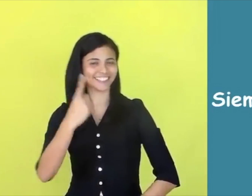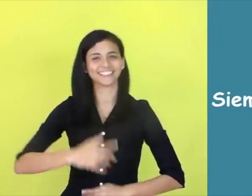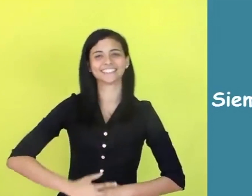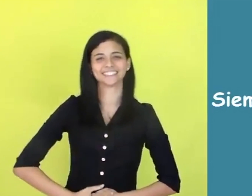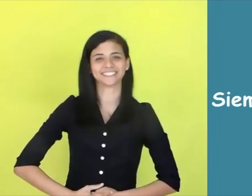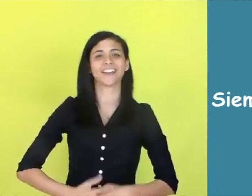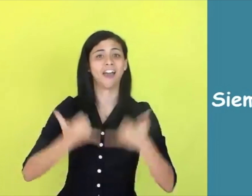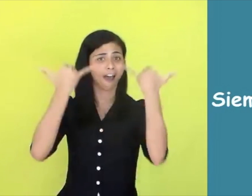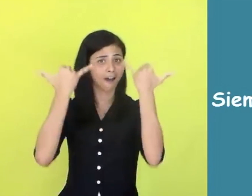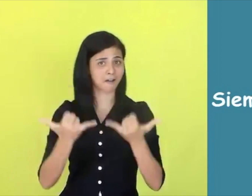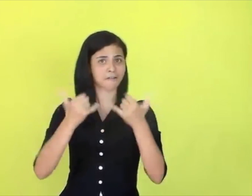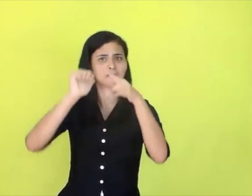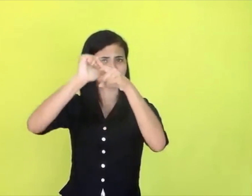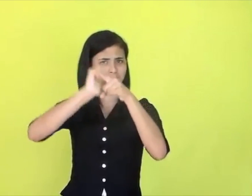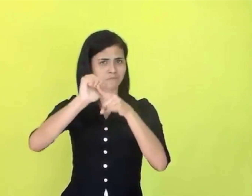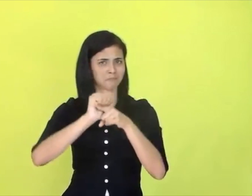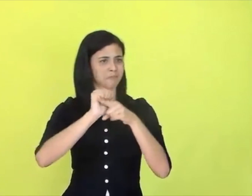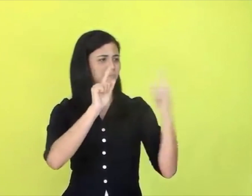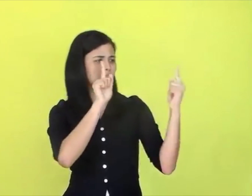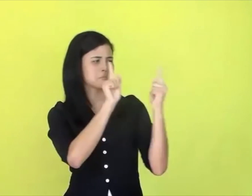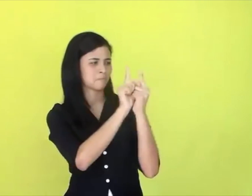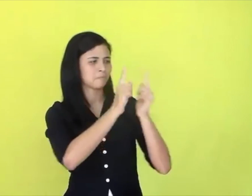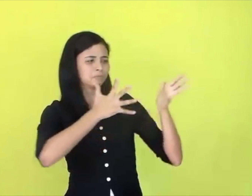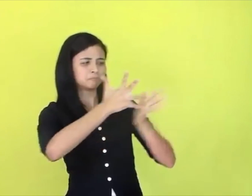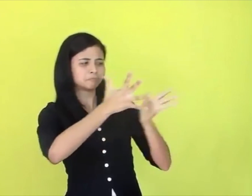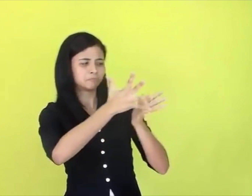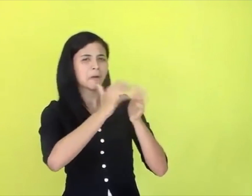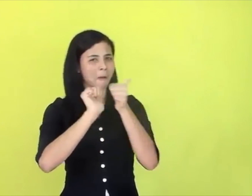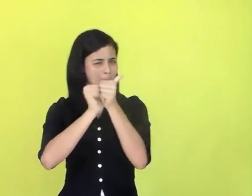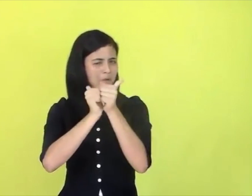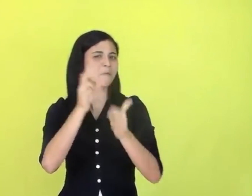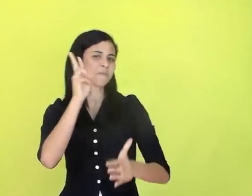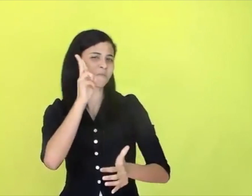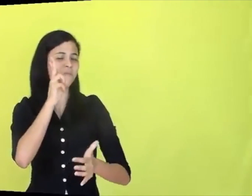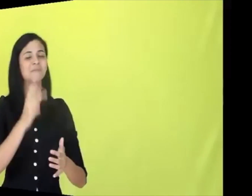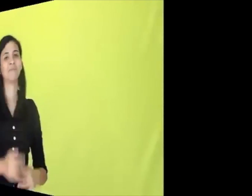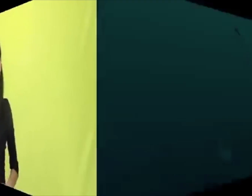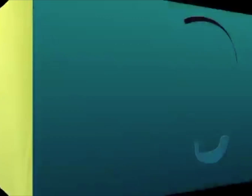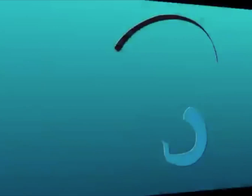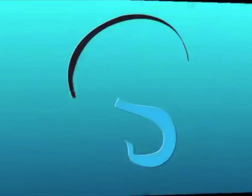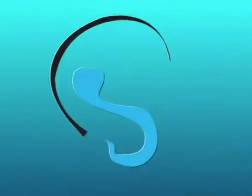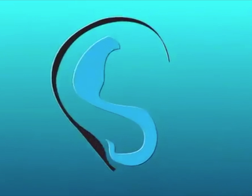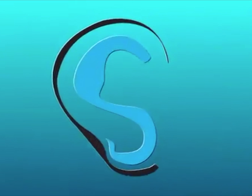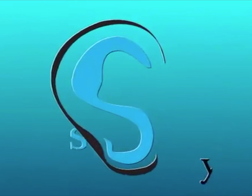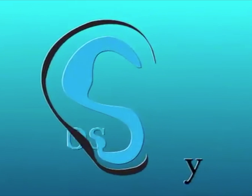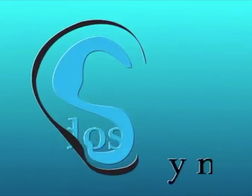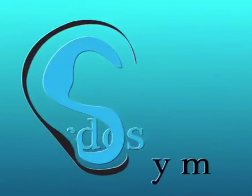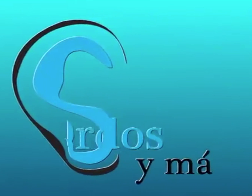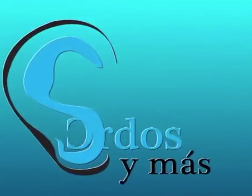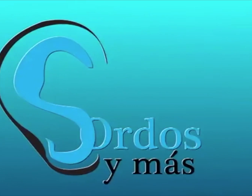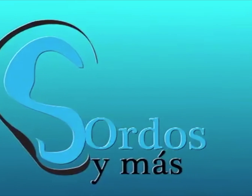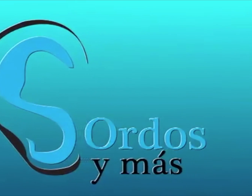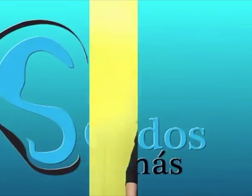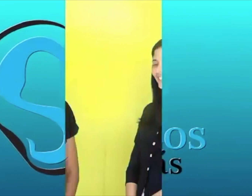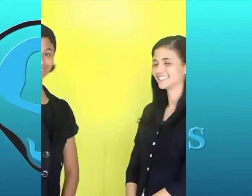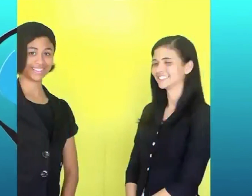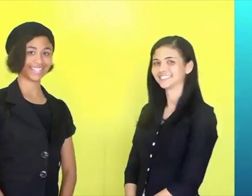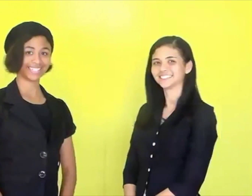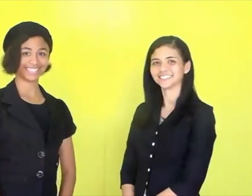es ser empresario turístico porque dirigido a la empresa turística y a los empresarios del comercio